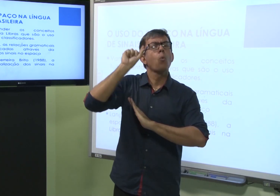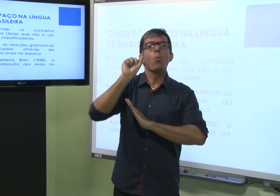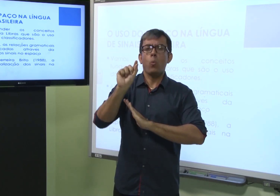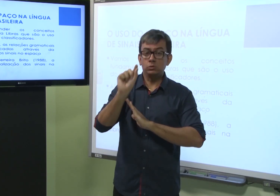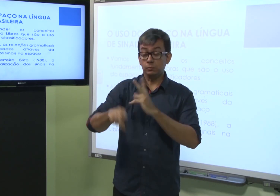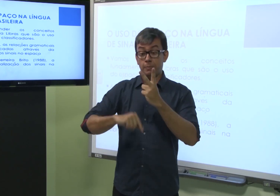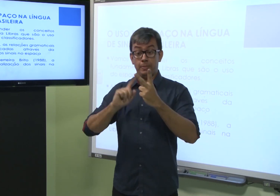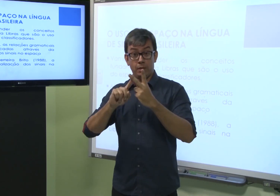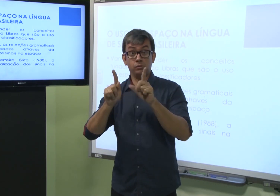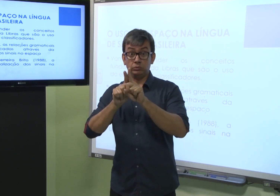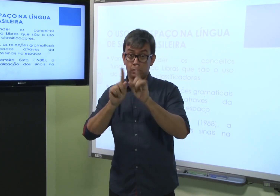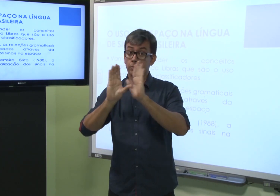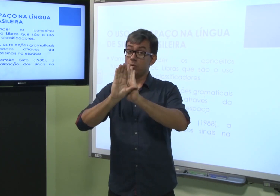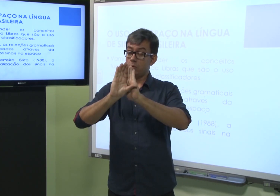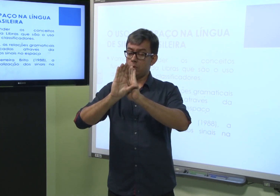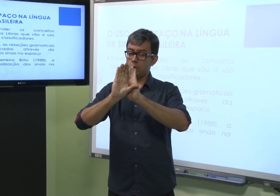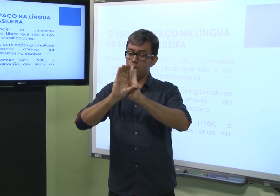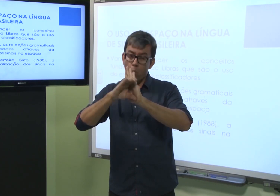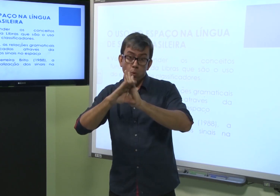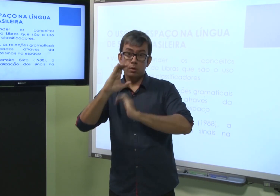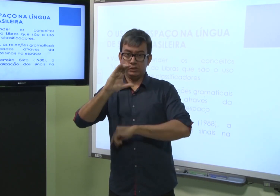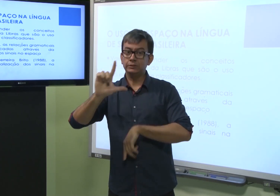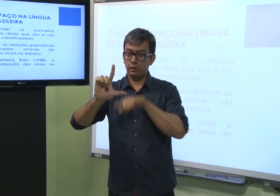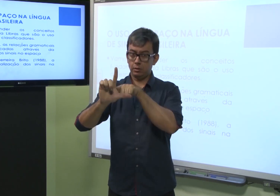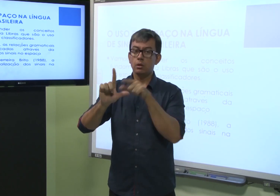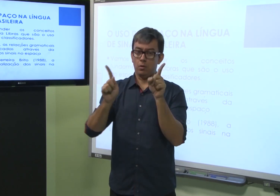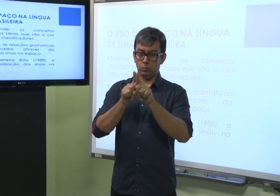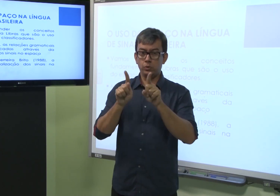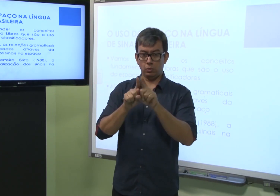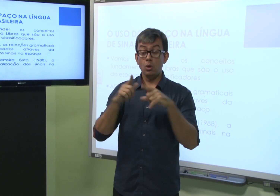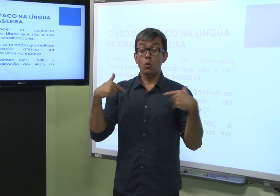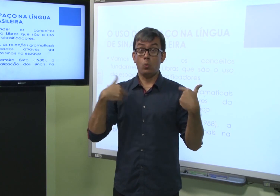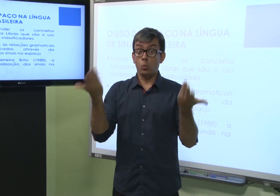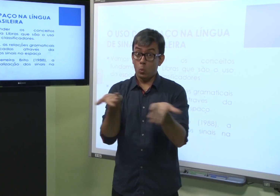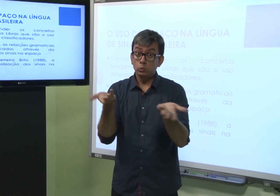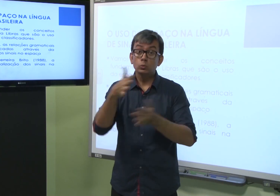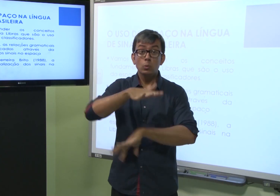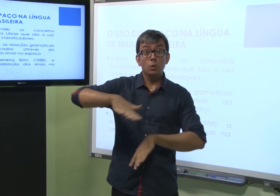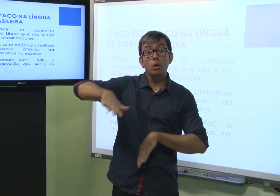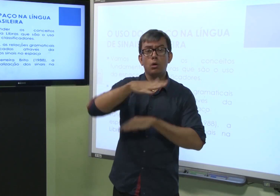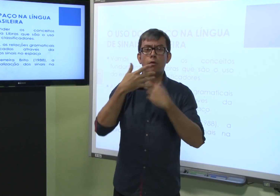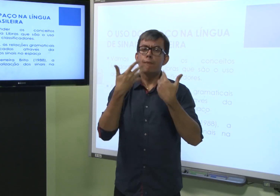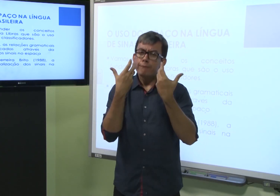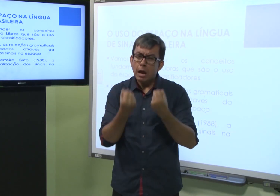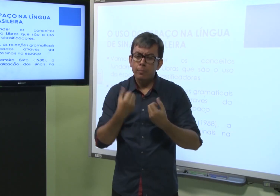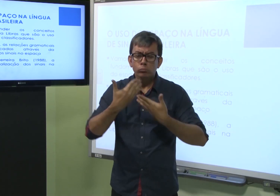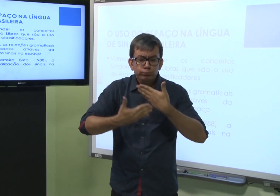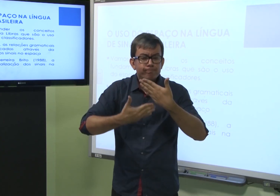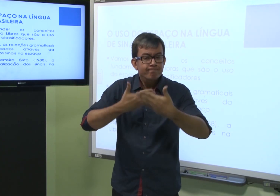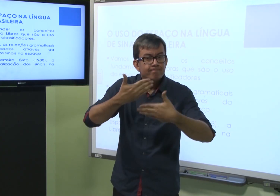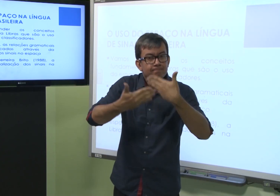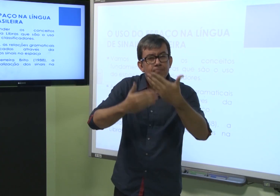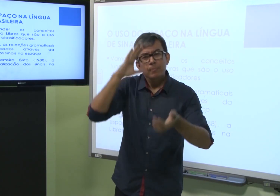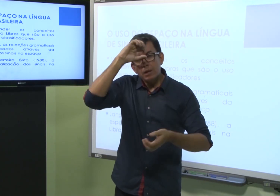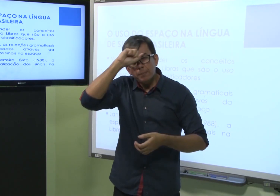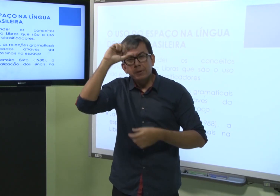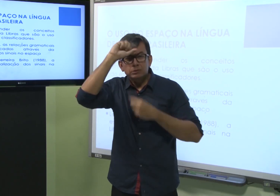possam entender esses conceitos de classificadores. Então, nós iremos estudar isso passo a passo. Eu vou explicar